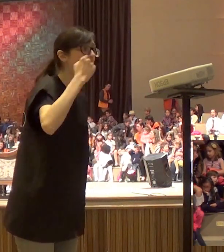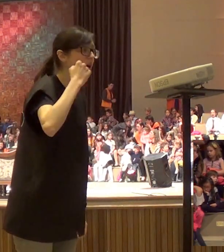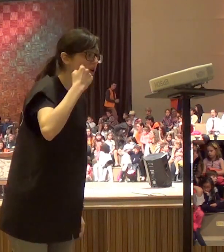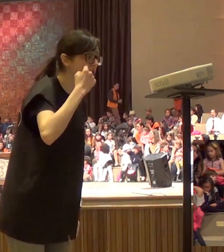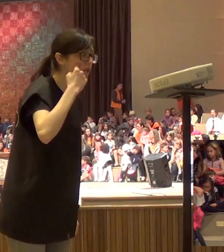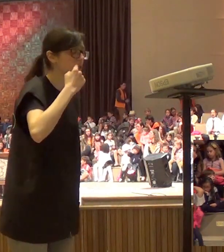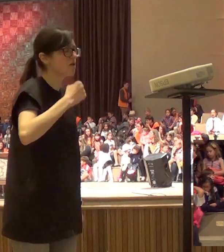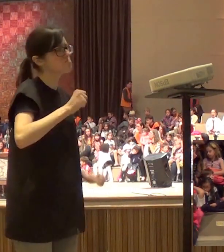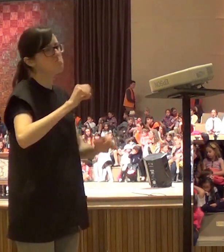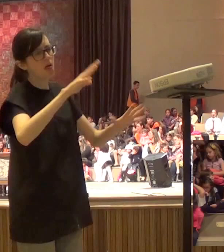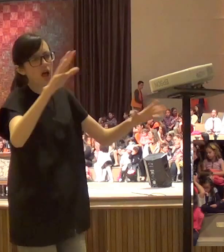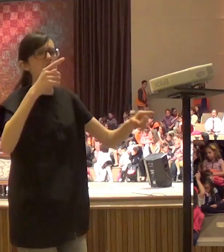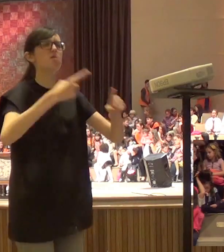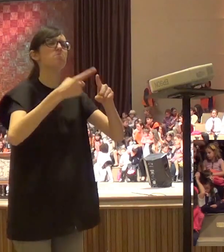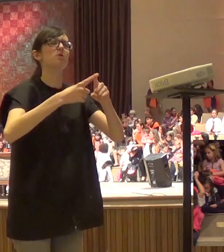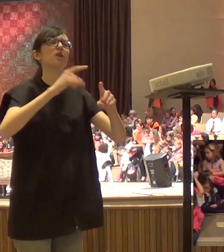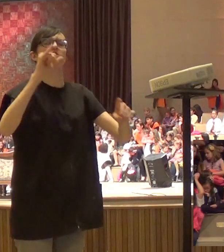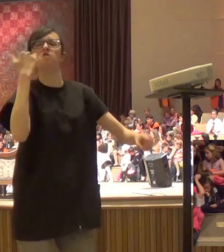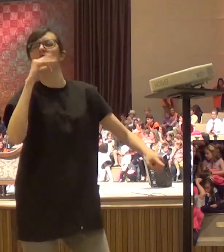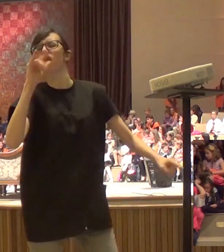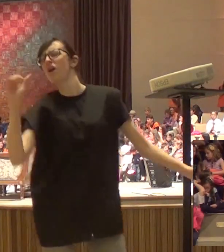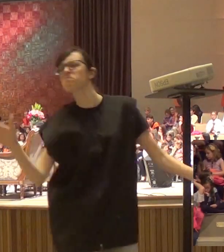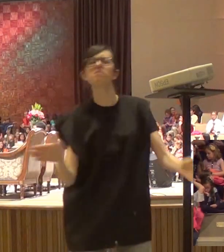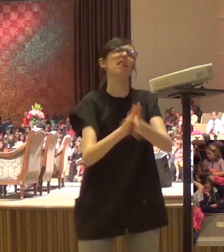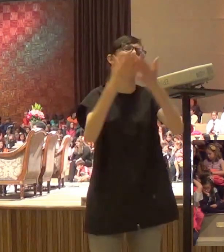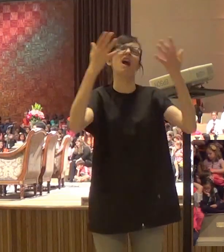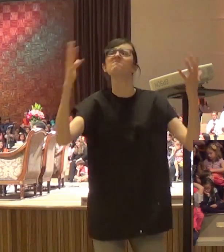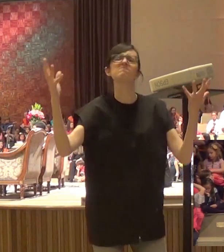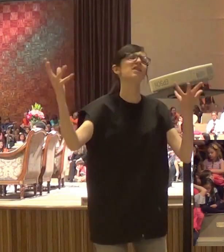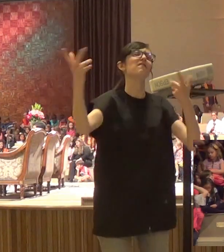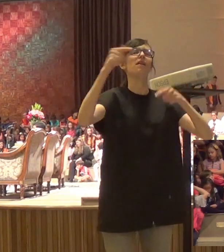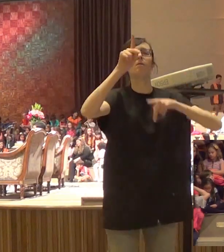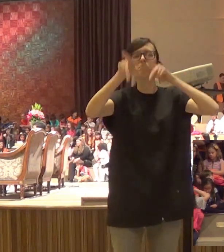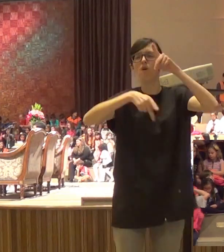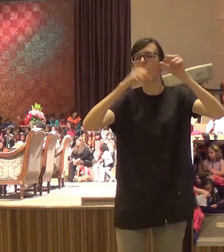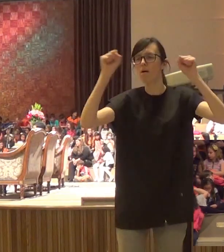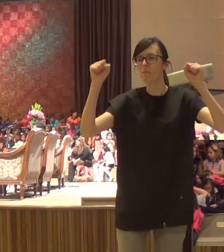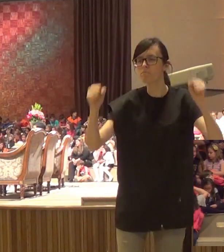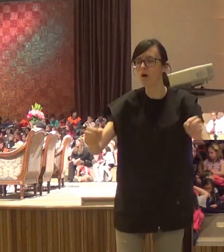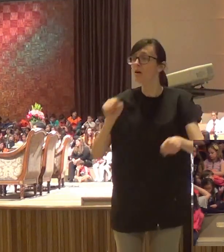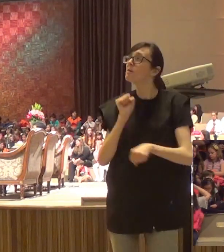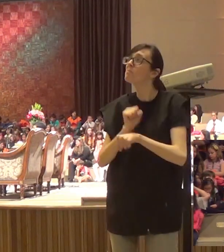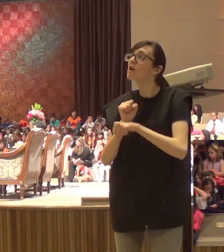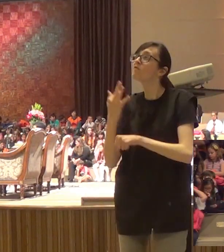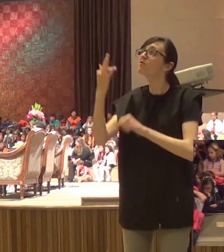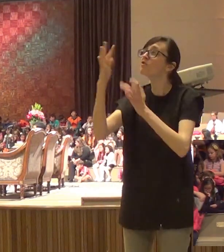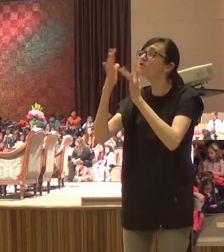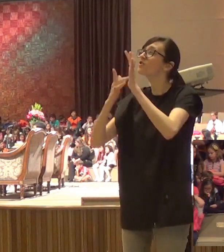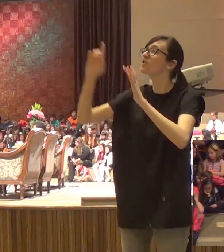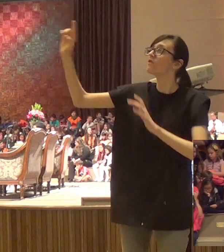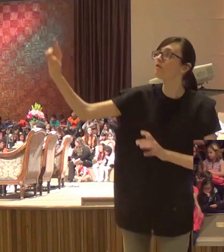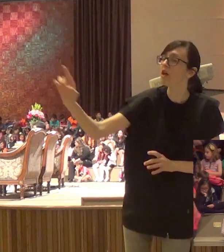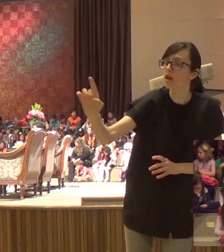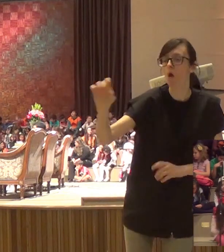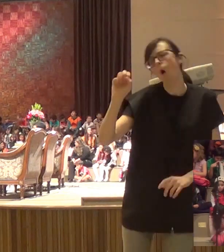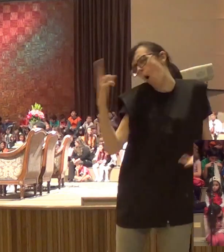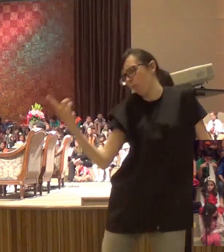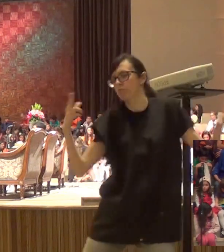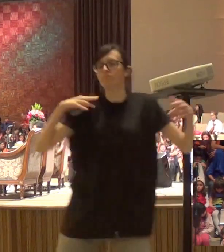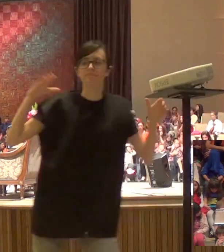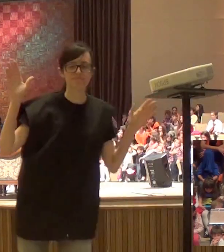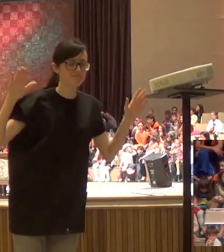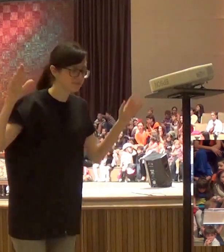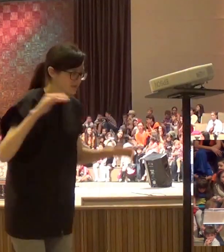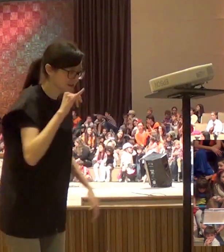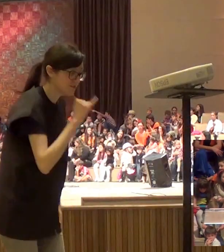algo no seguinte sentido. E João fará grandes milagres e maravilhas para que o povo se atente à vinda do